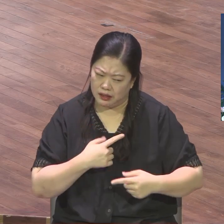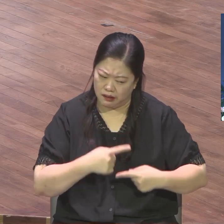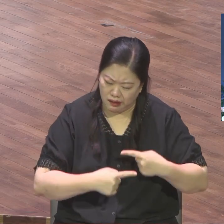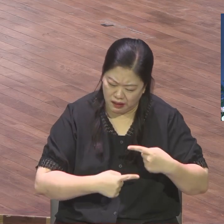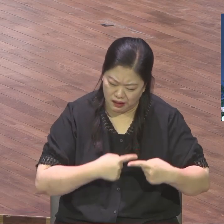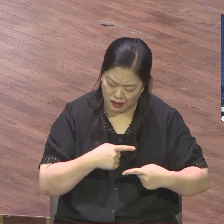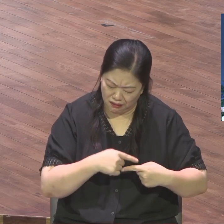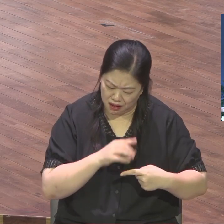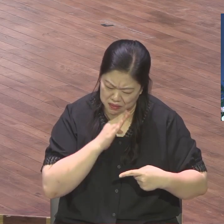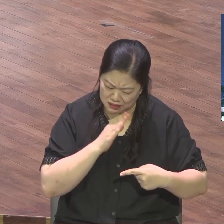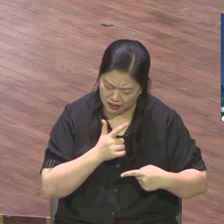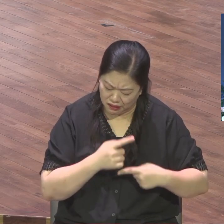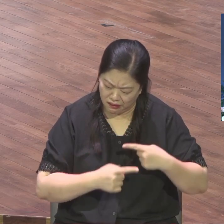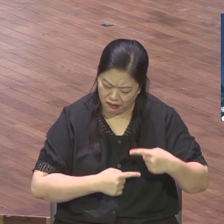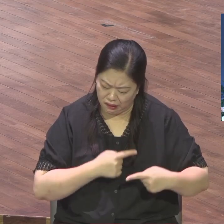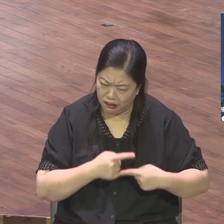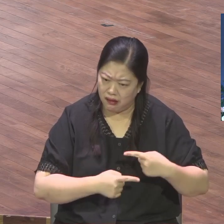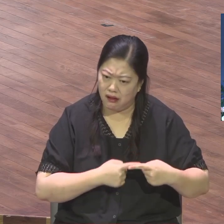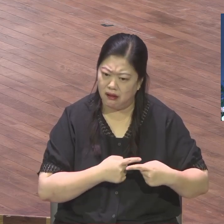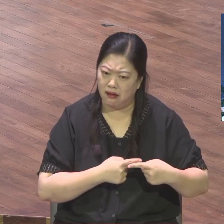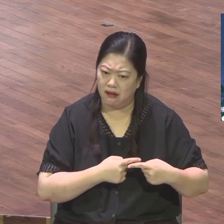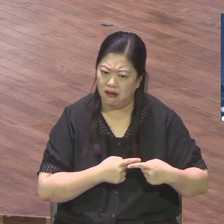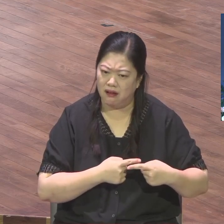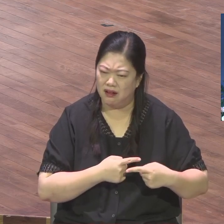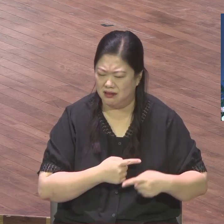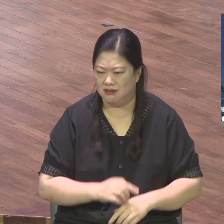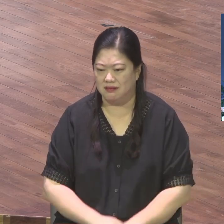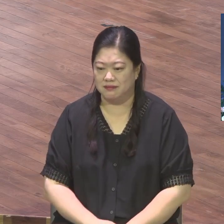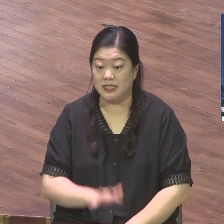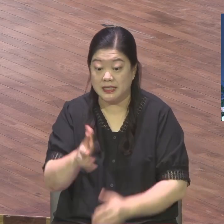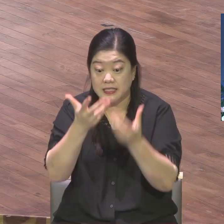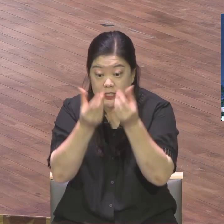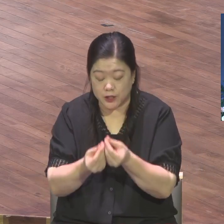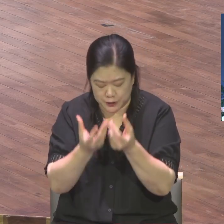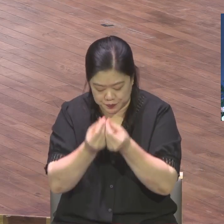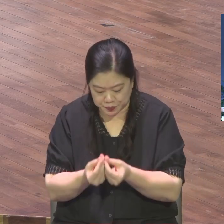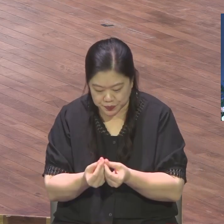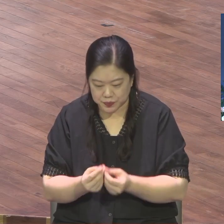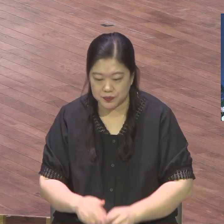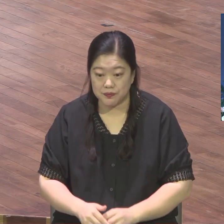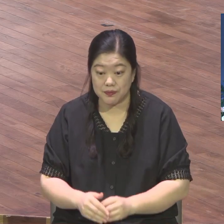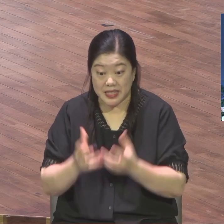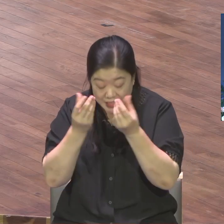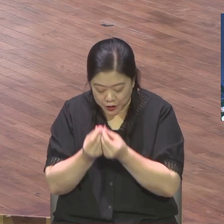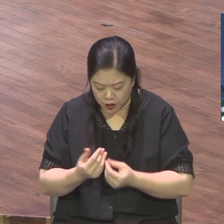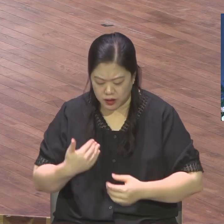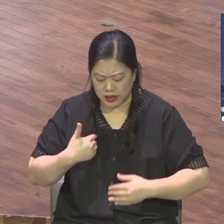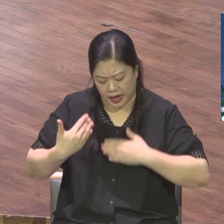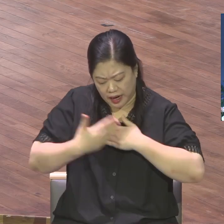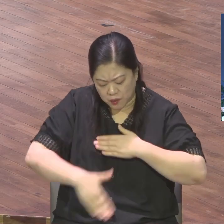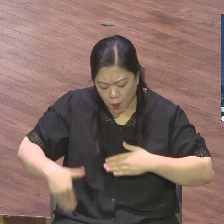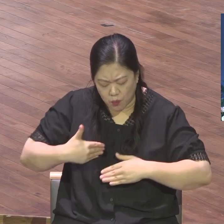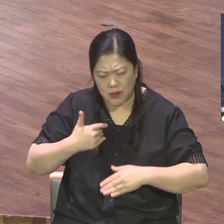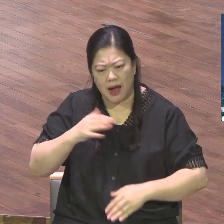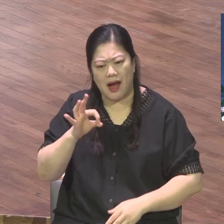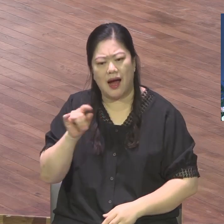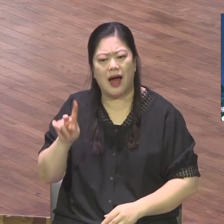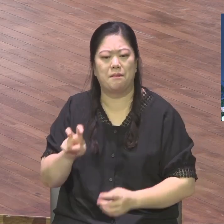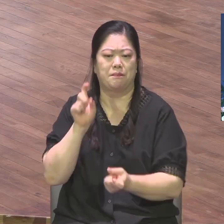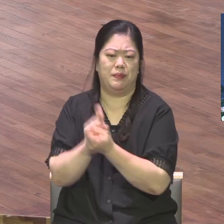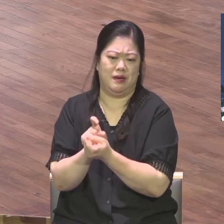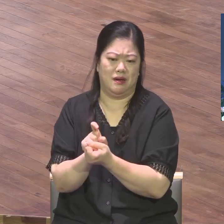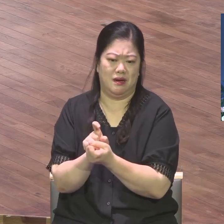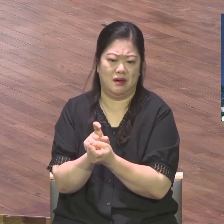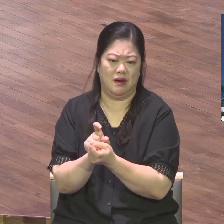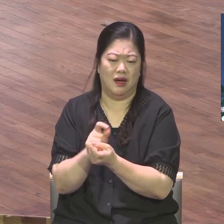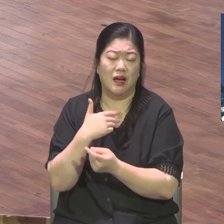대해서, 여러분 암이 걸렸다 합시다. 남은 생에 뭘 할 거예요? 당신은 세